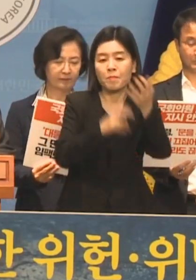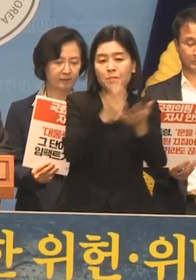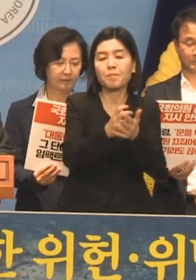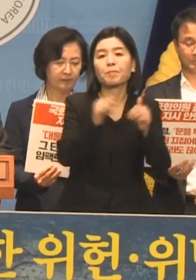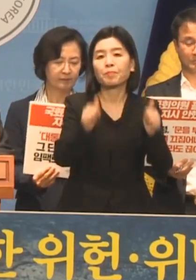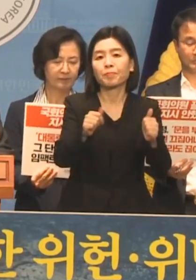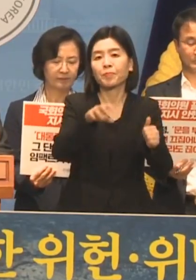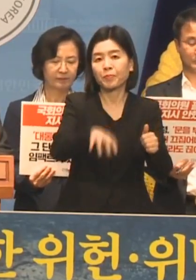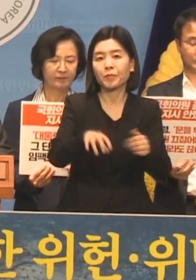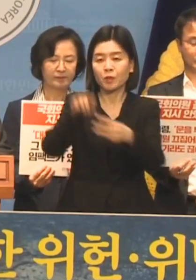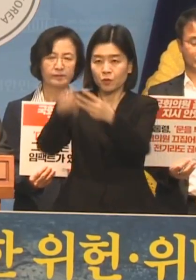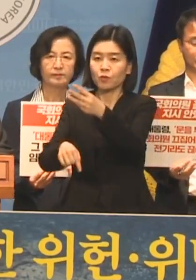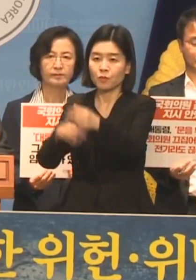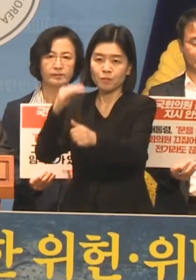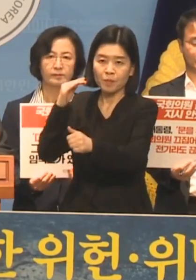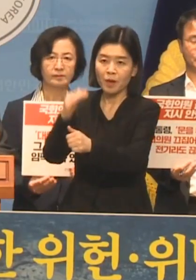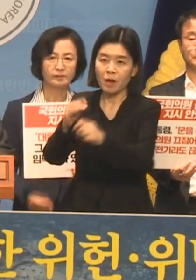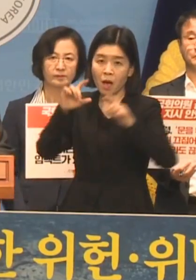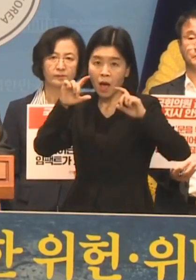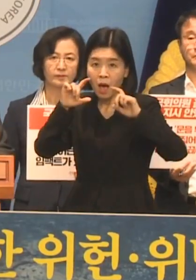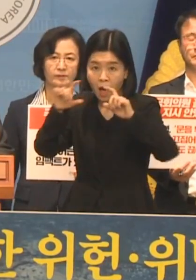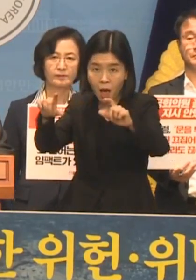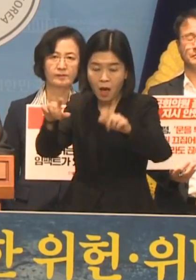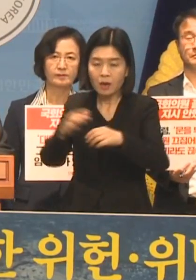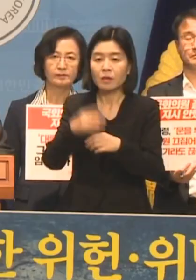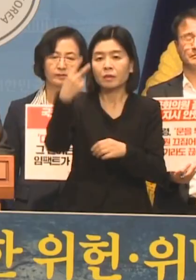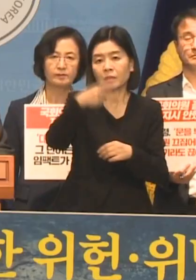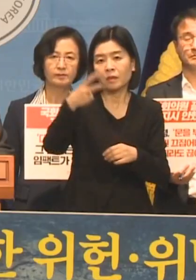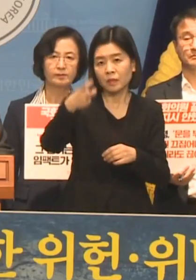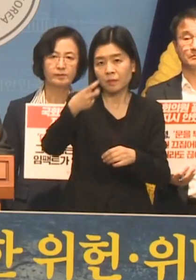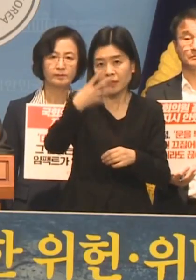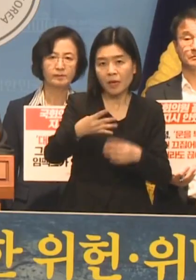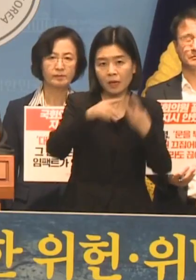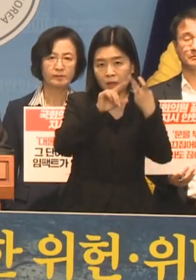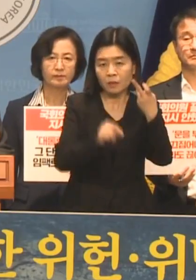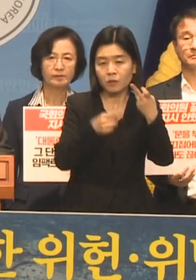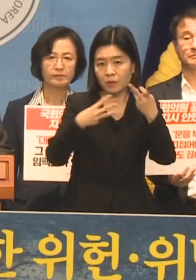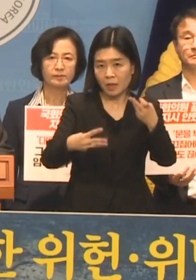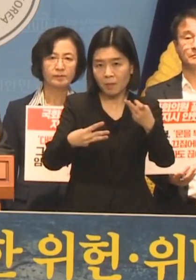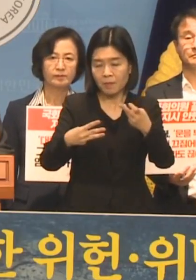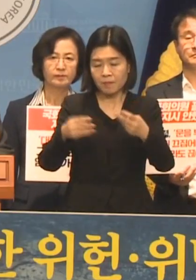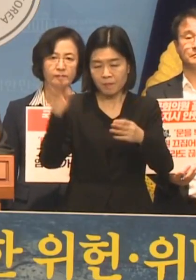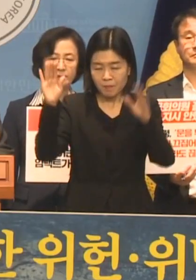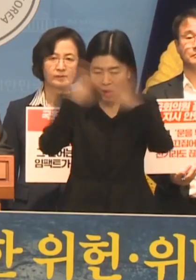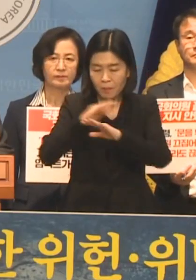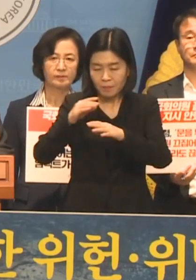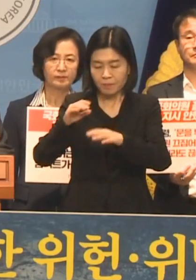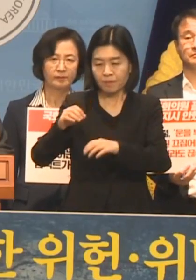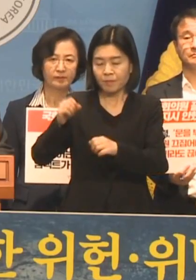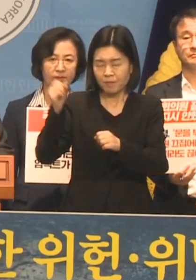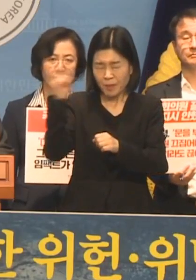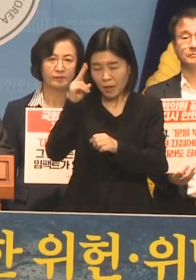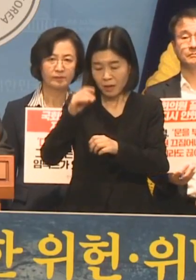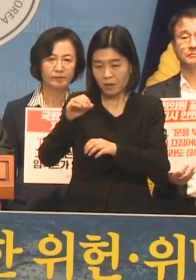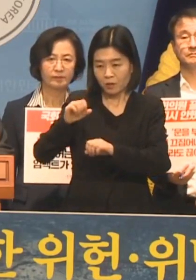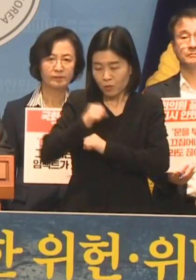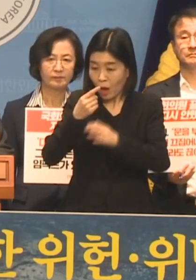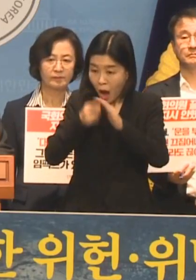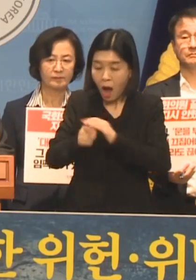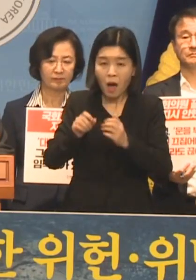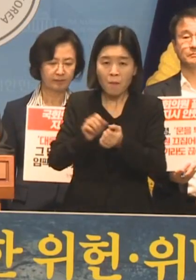헌법재판소의 윤석열 파면 선고는 2024년 12월 3일 비상계엄 선포 이후 무너져